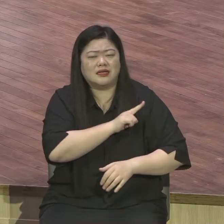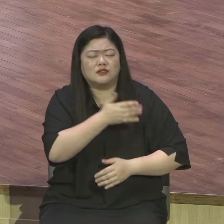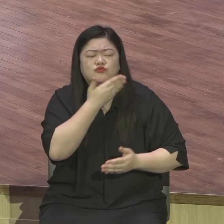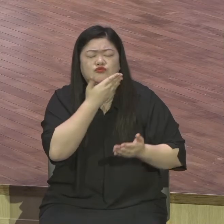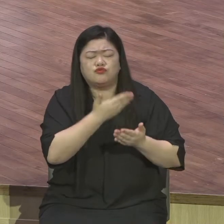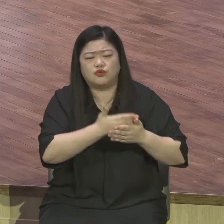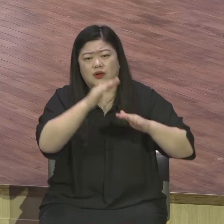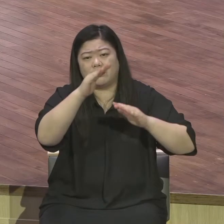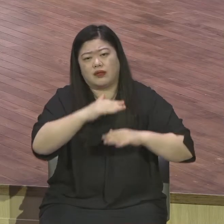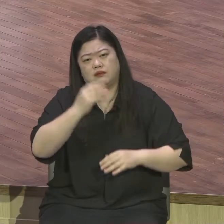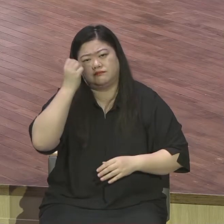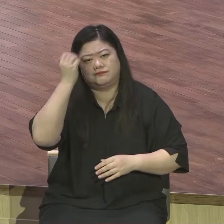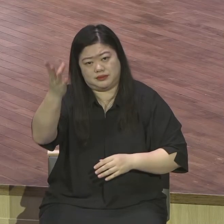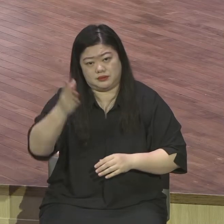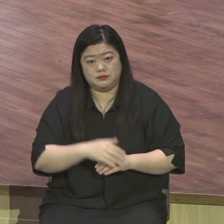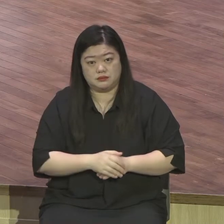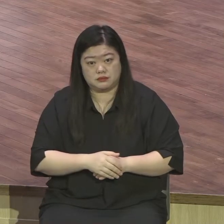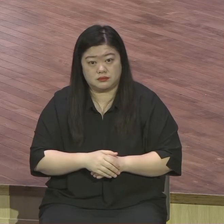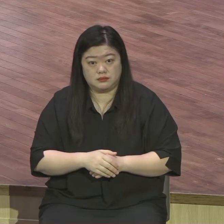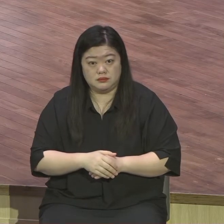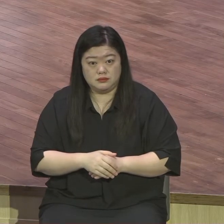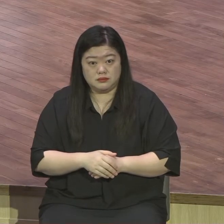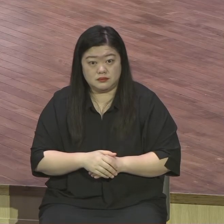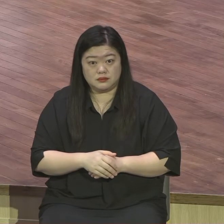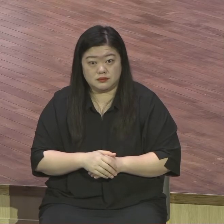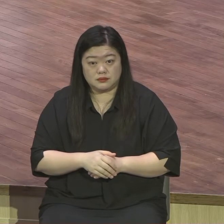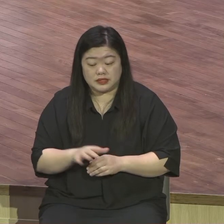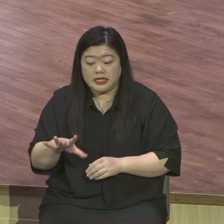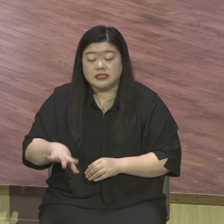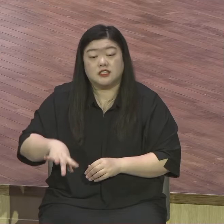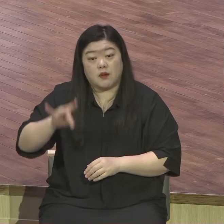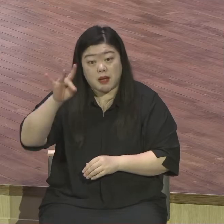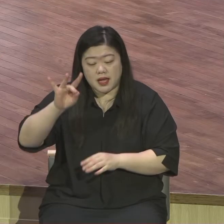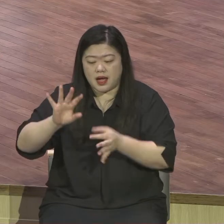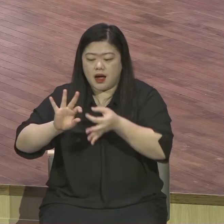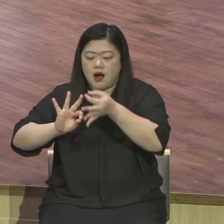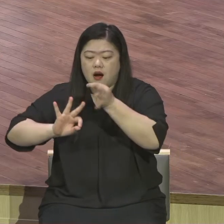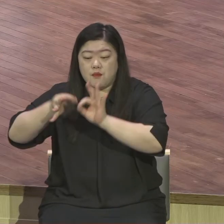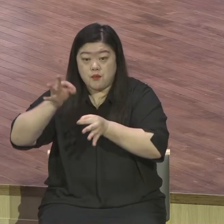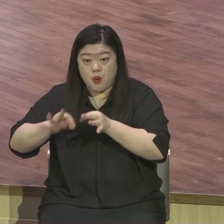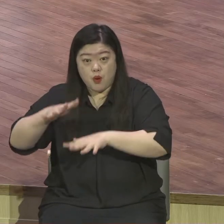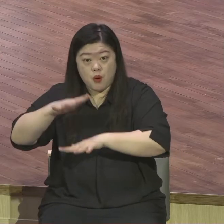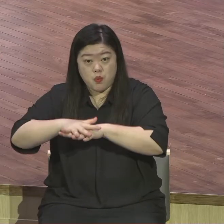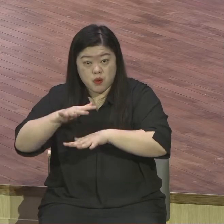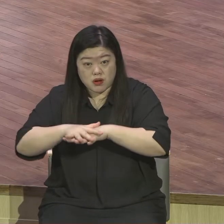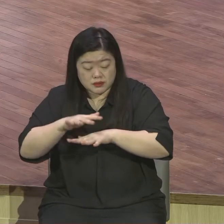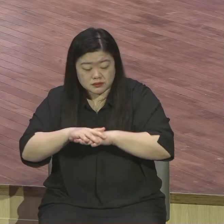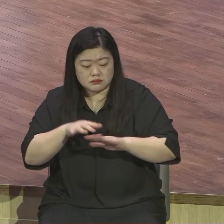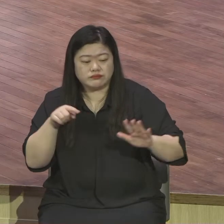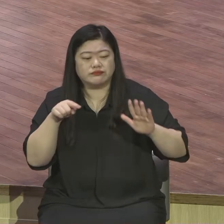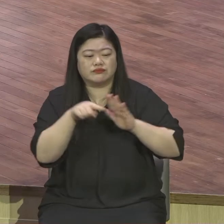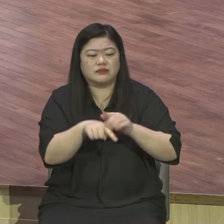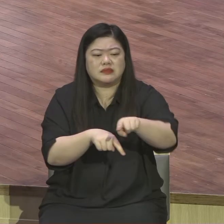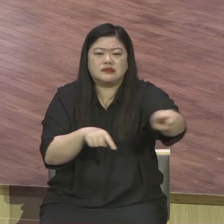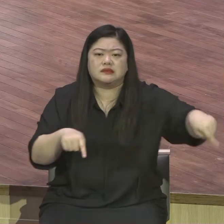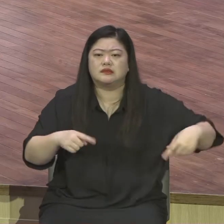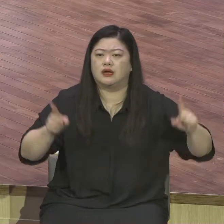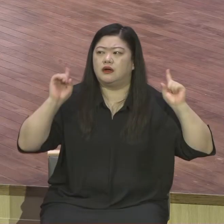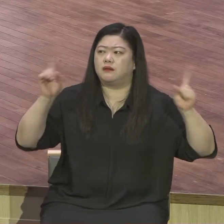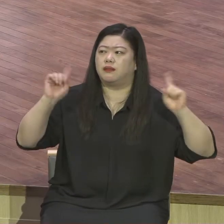본문 내용을 보면 포도원 주인이 이를 아침부터 할 일이 없어 놀고 있는 자신들 불러서 일을 시켜주면서